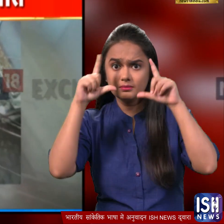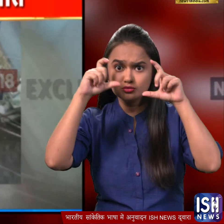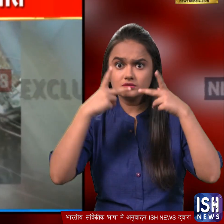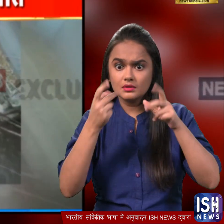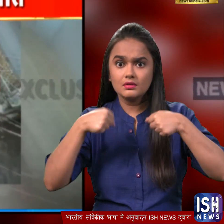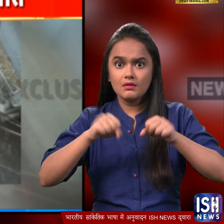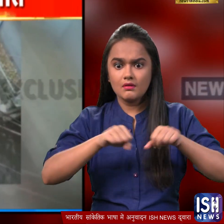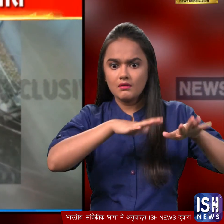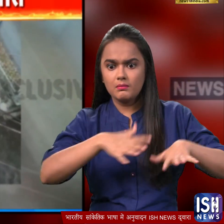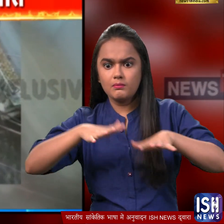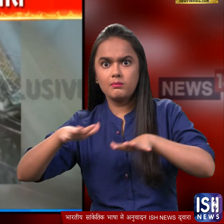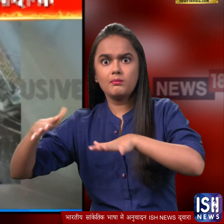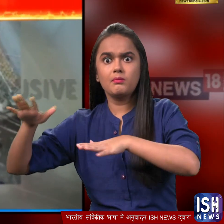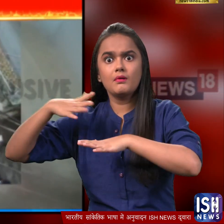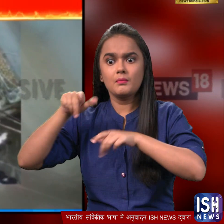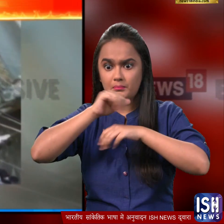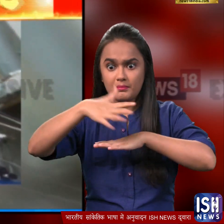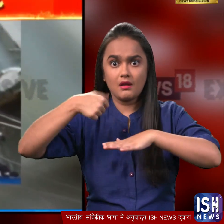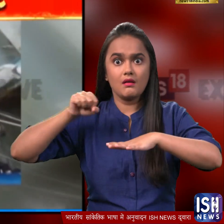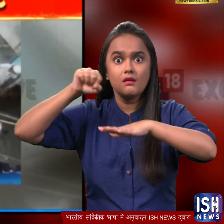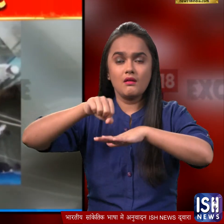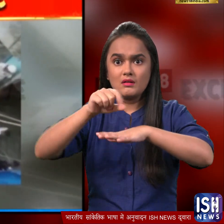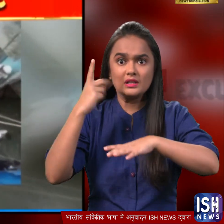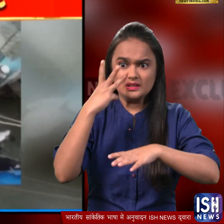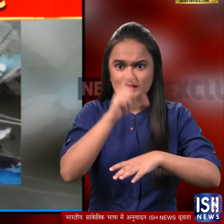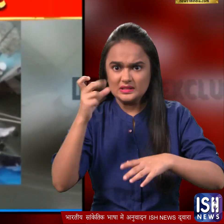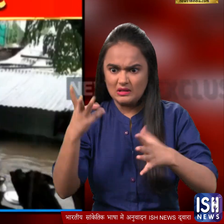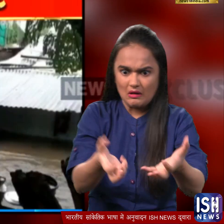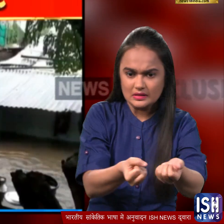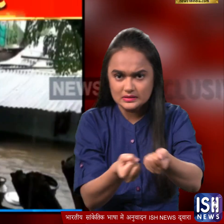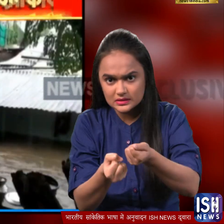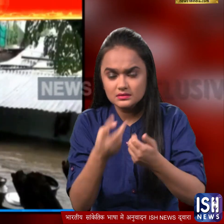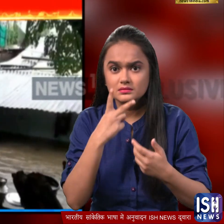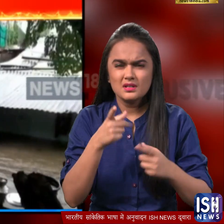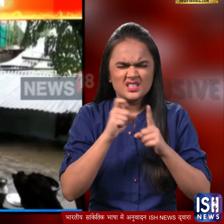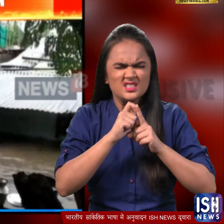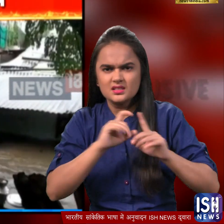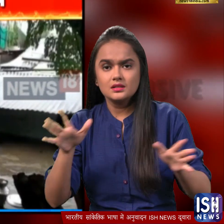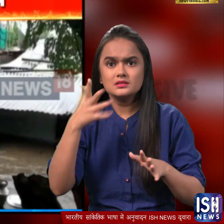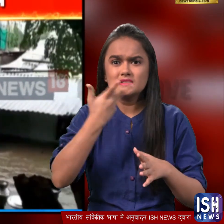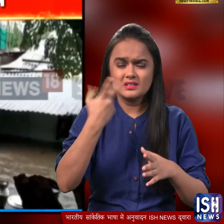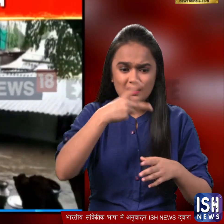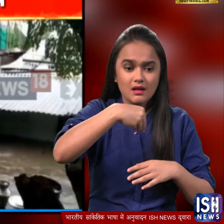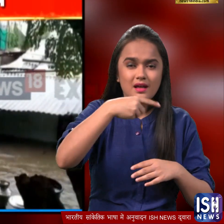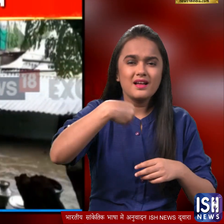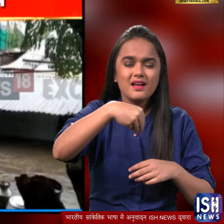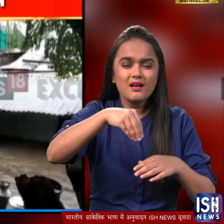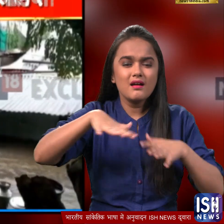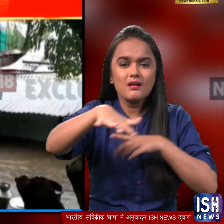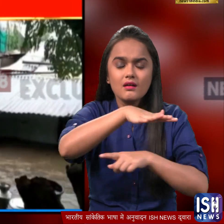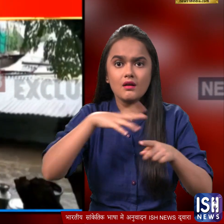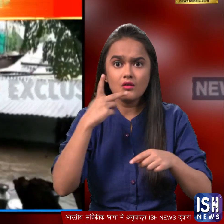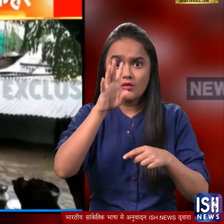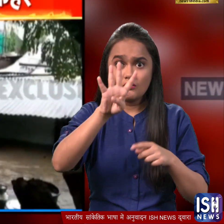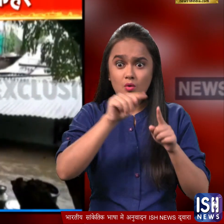में एक मोटरसाइकिल को बहने से रोकने के लिए 3 लोग जद्दोजहद करते दिखाई दिए। सबसे ज्यादा खराब हालात तो निचले इलाकों में दिखे, जहां